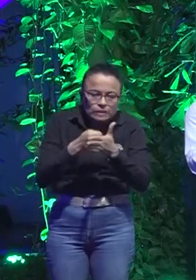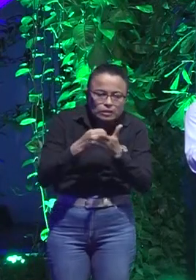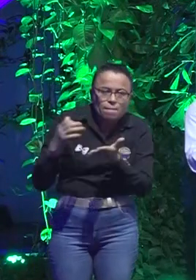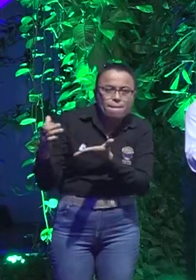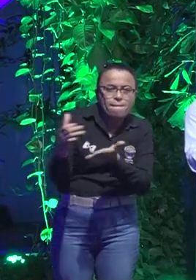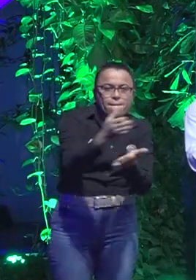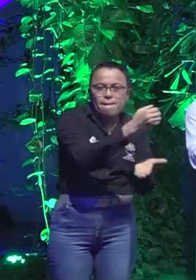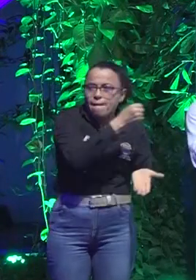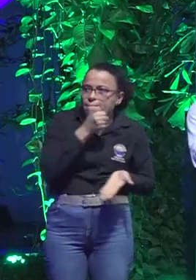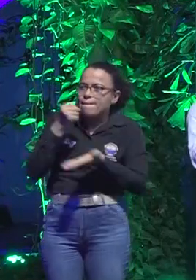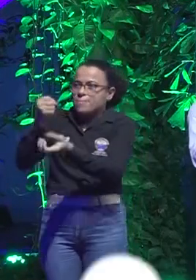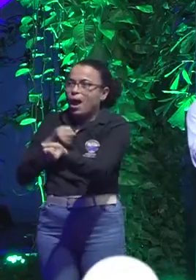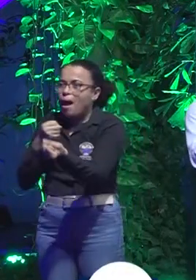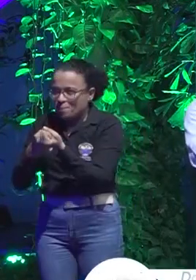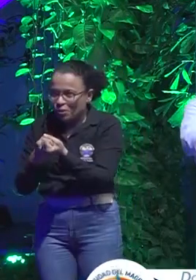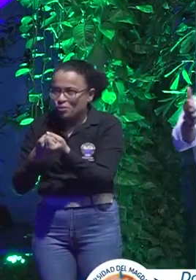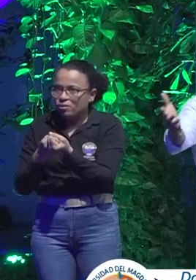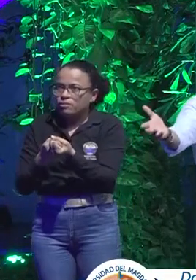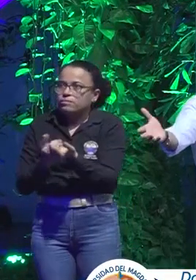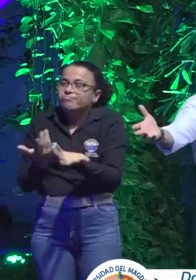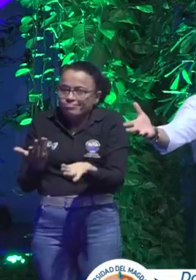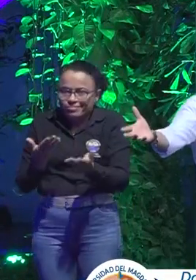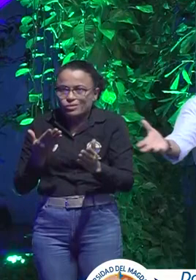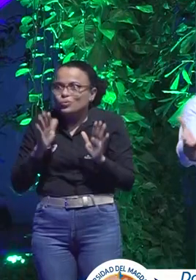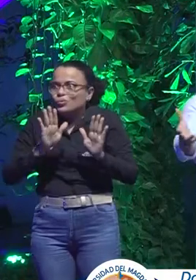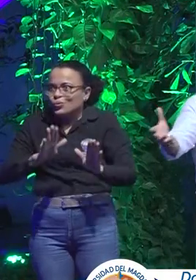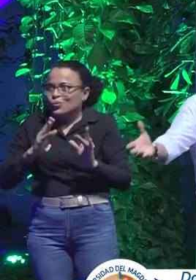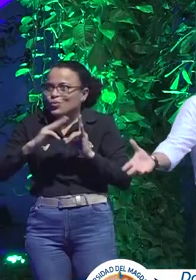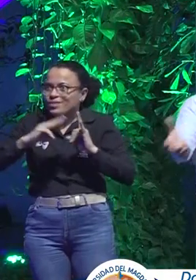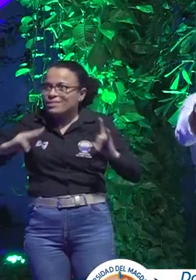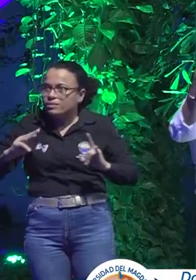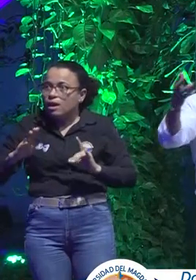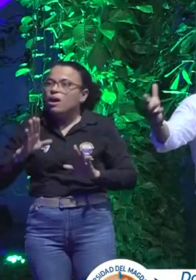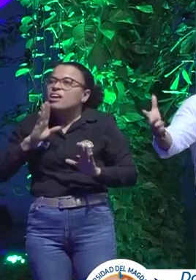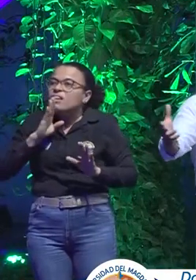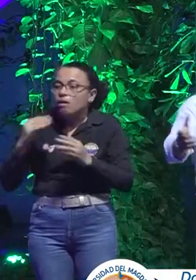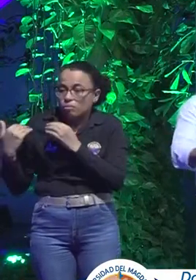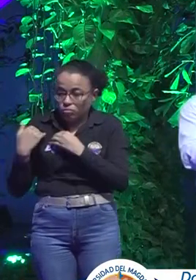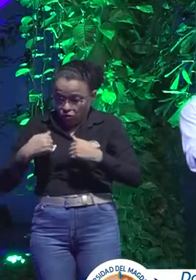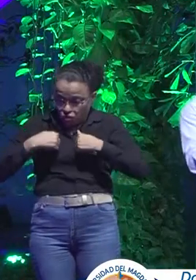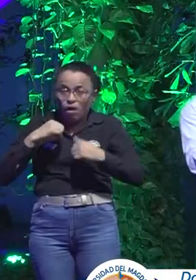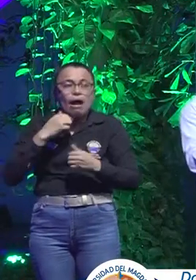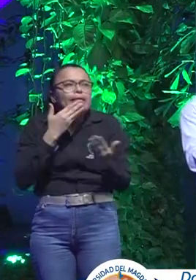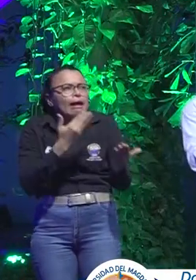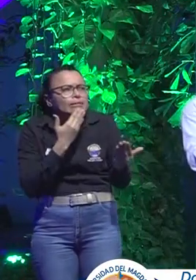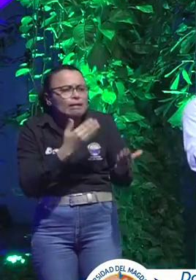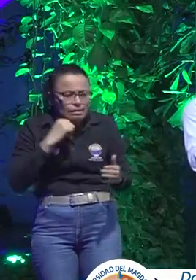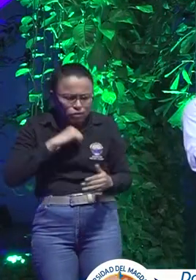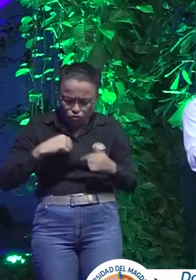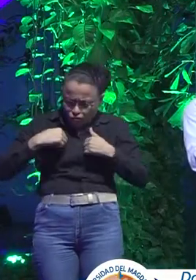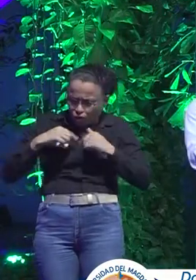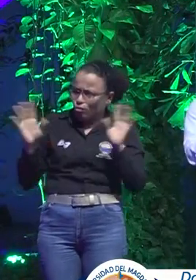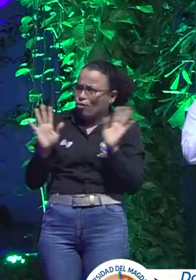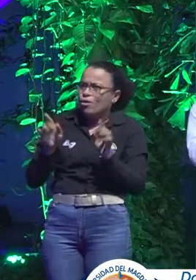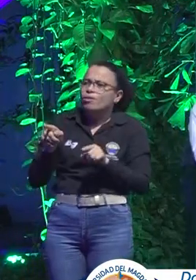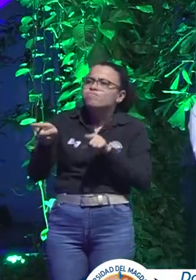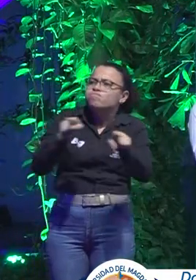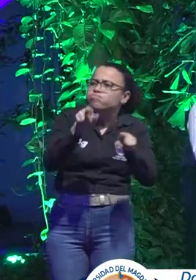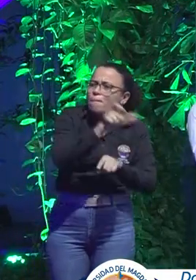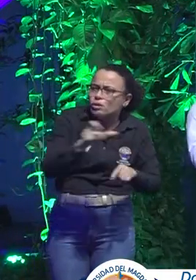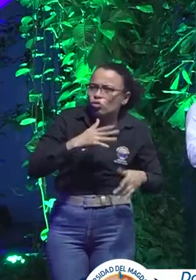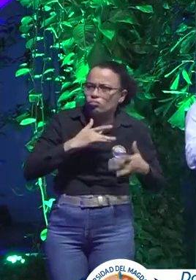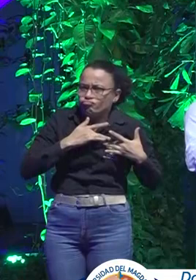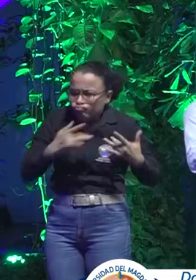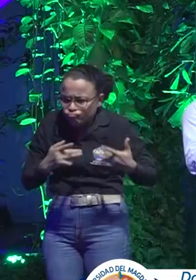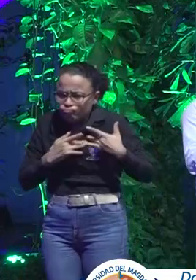Magdalena. Y me decían, rector, gracias. No, gracias a la gente que donó, porque todos nos pusimos. Y en realidad yo dije, para mí fue una cosa egoísta